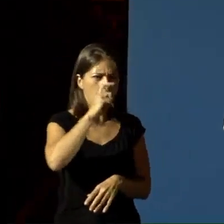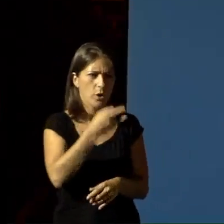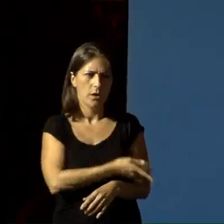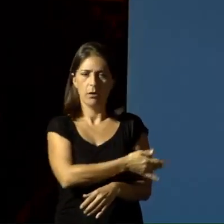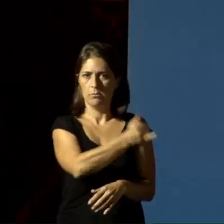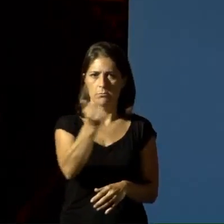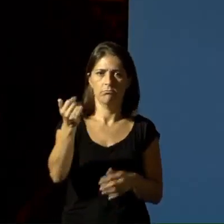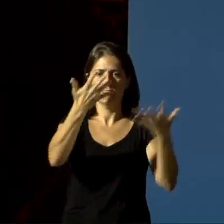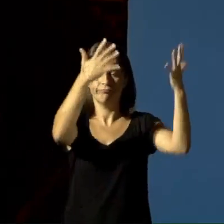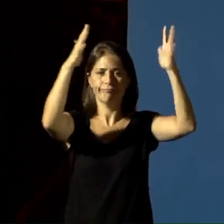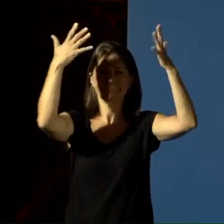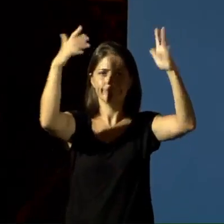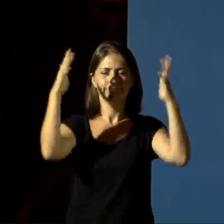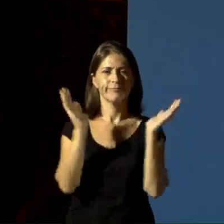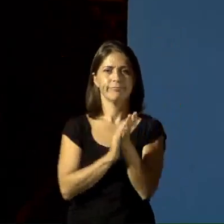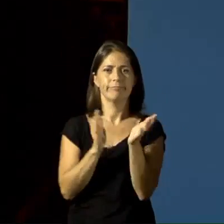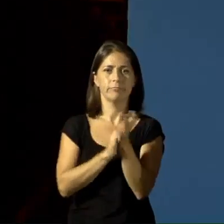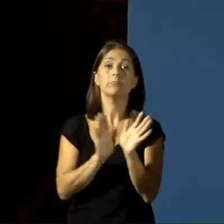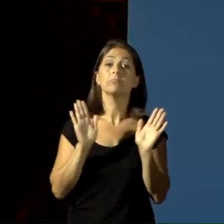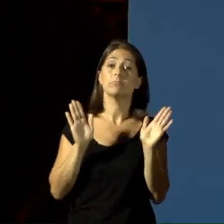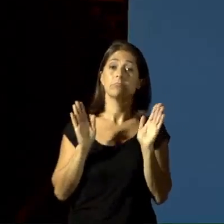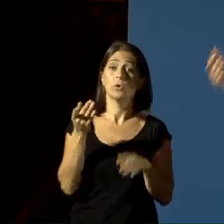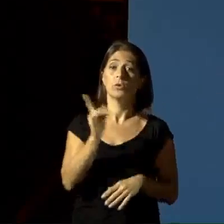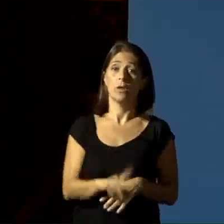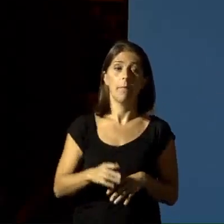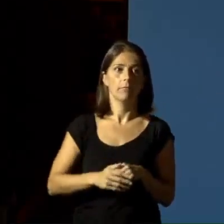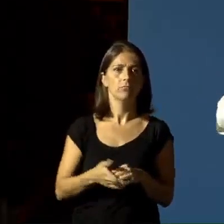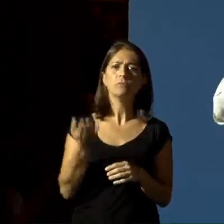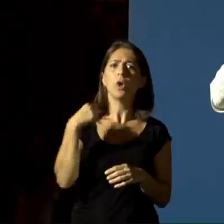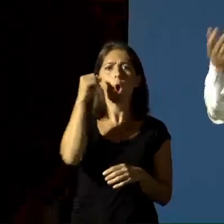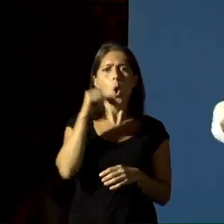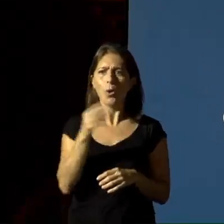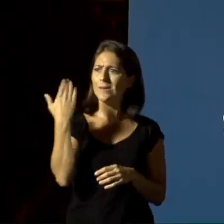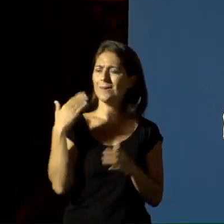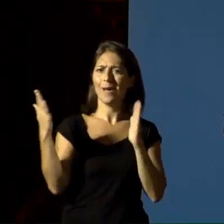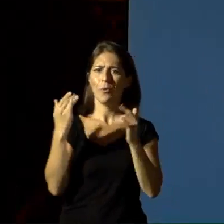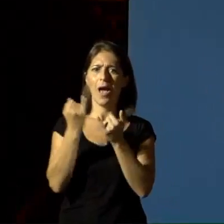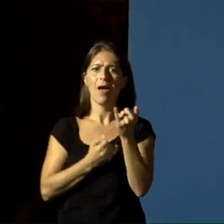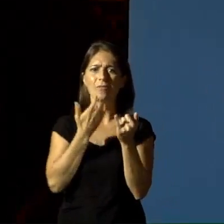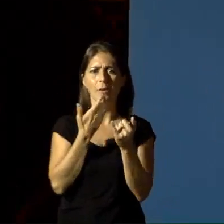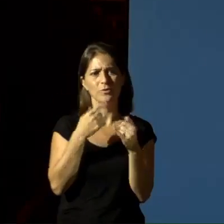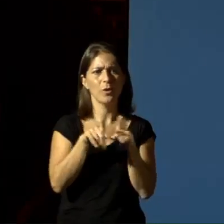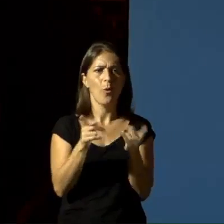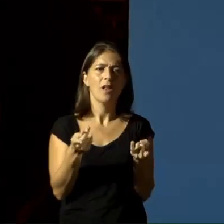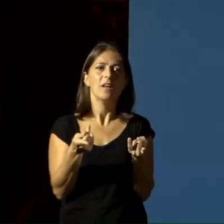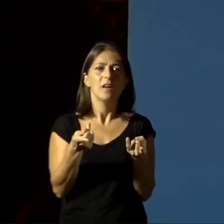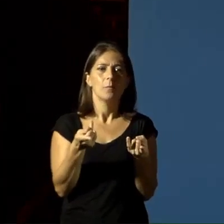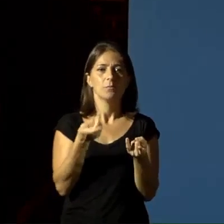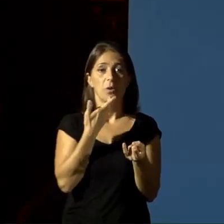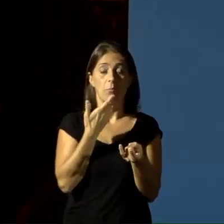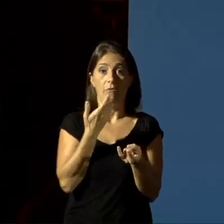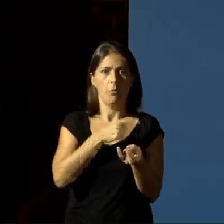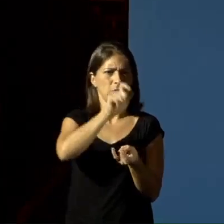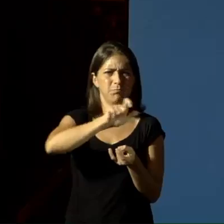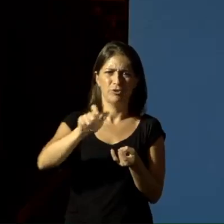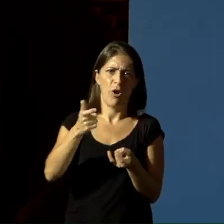vivos, afortunadamente, como Manolo. Pero tamén era o Ourense dos que chamou riscos artistiñas, que artistiñas tiñan pouco, eran